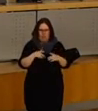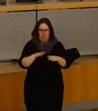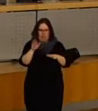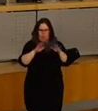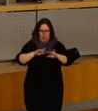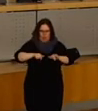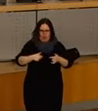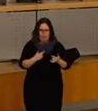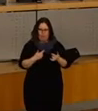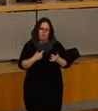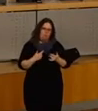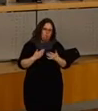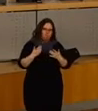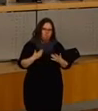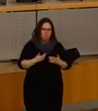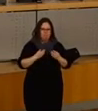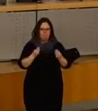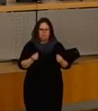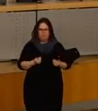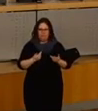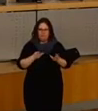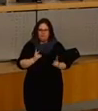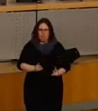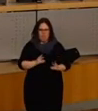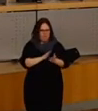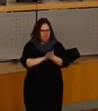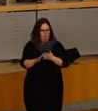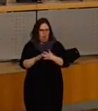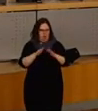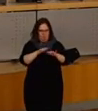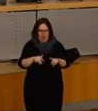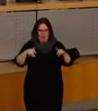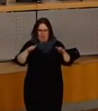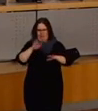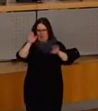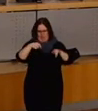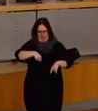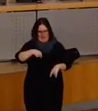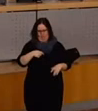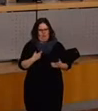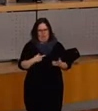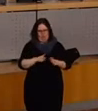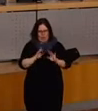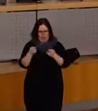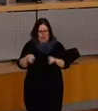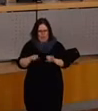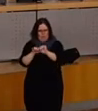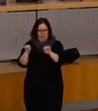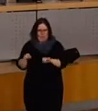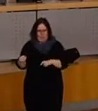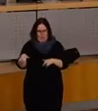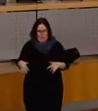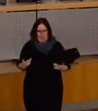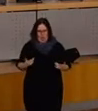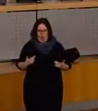man muss aber schon sagen es ist eben nicht so eine lupenreine parlamentarische demokratie wie vergleich die unsere sondern